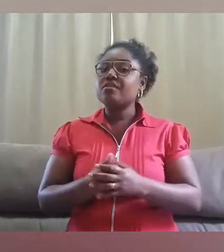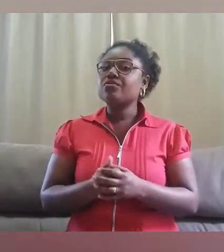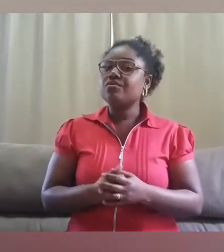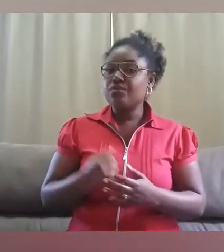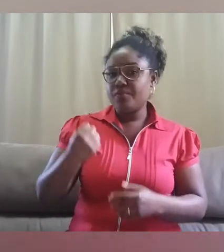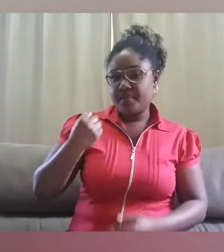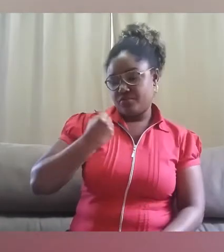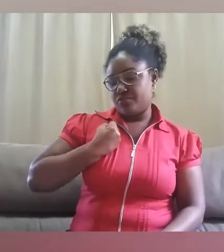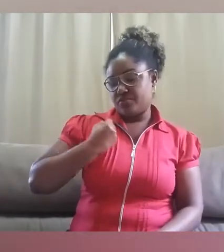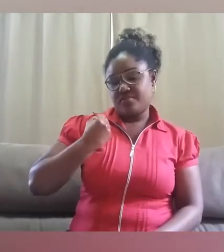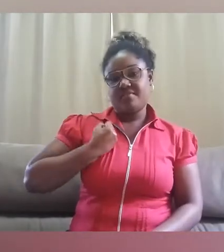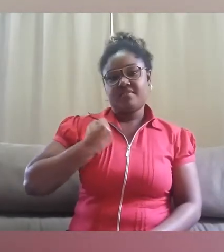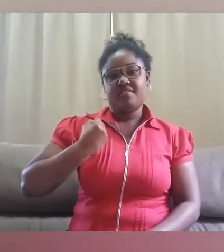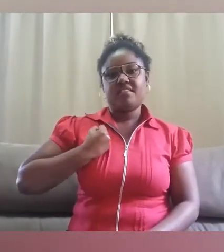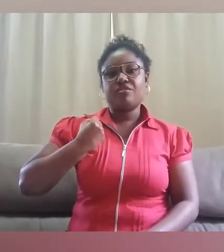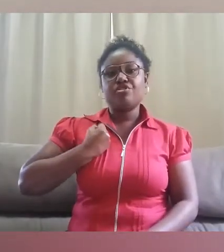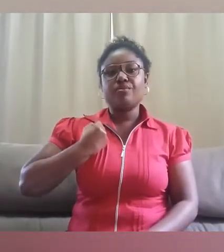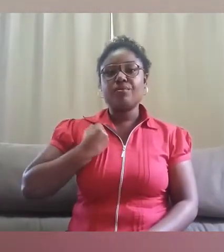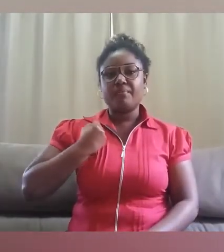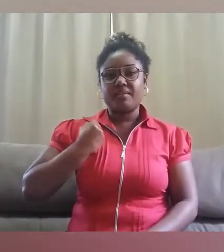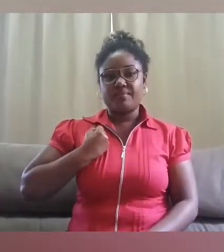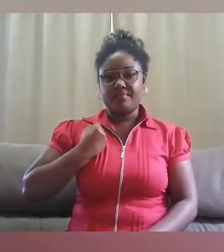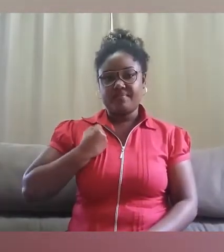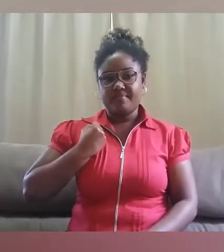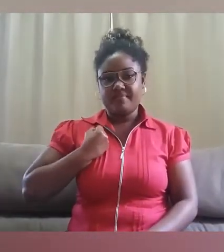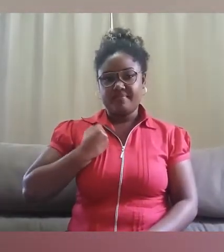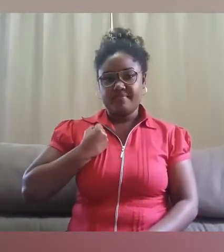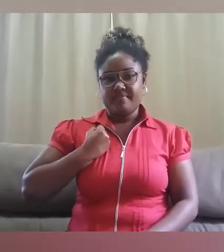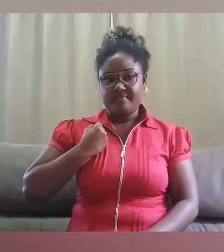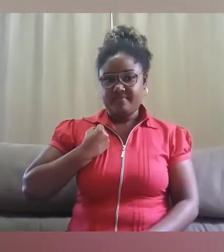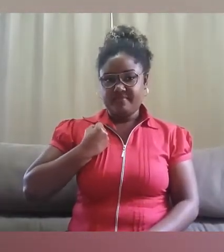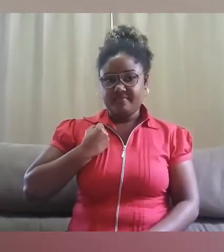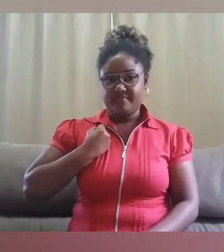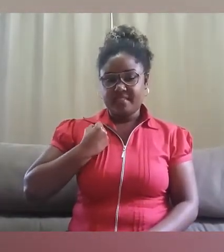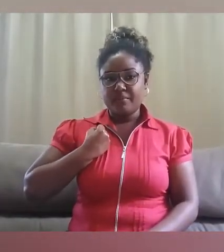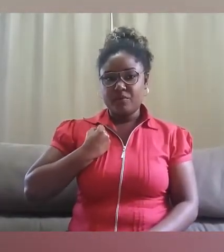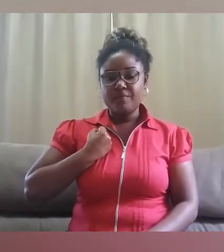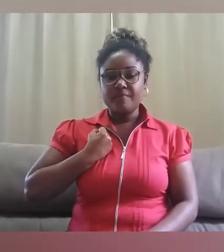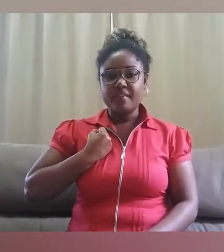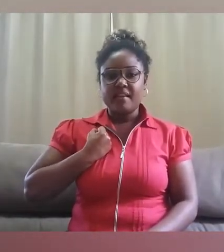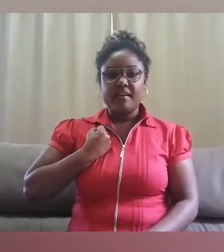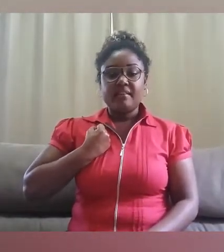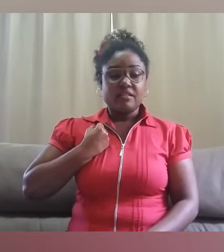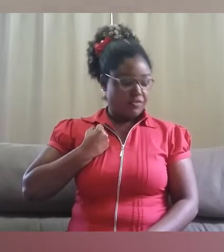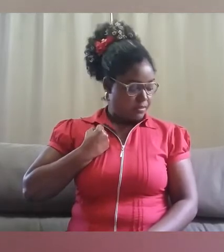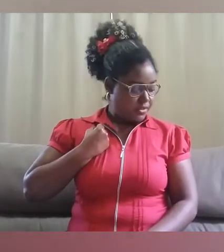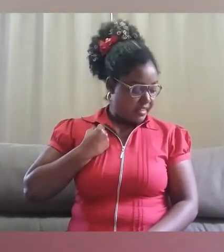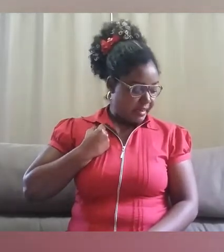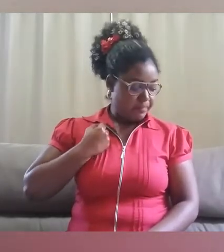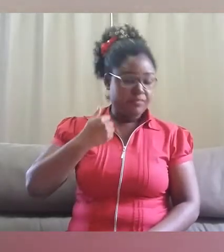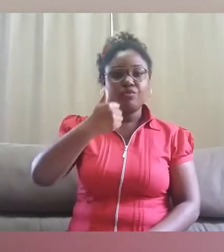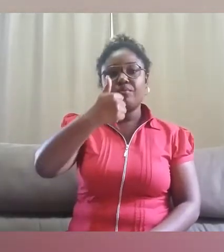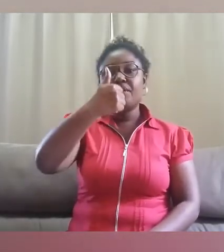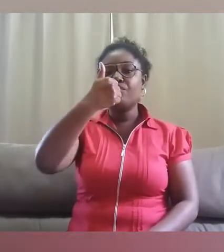aos números. Sinal de número. Tá bom? Então, vamos lá. Número